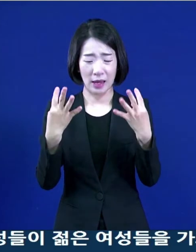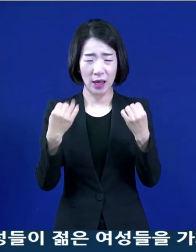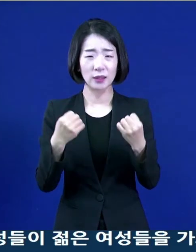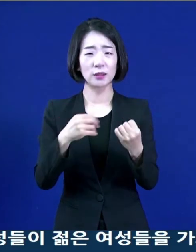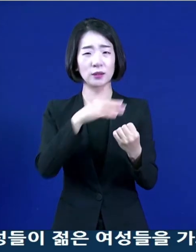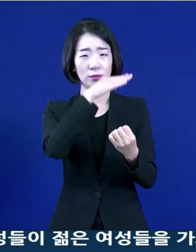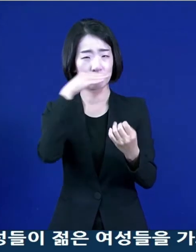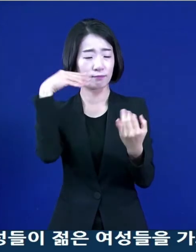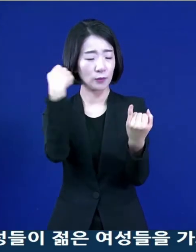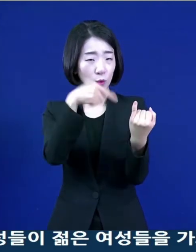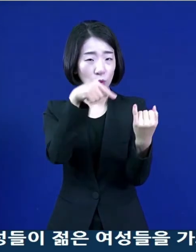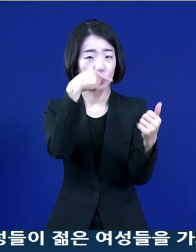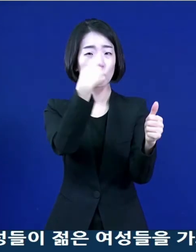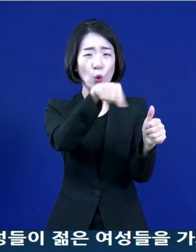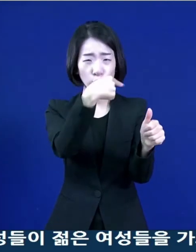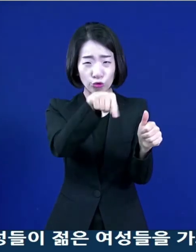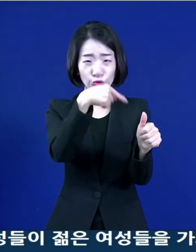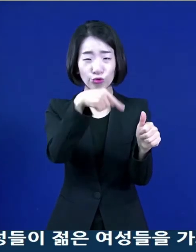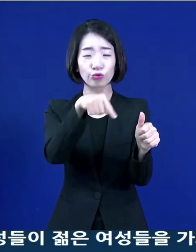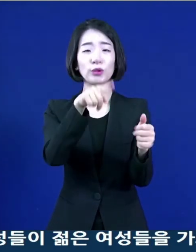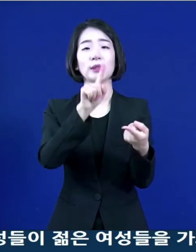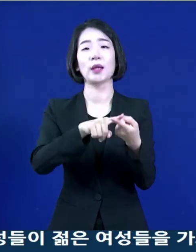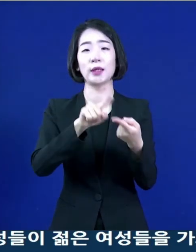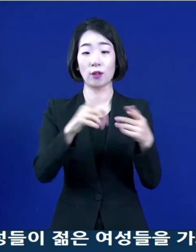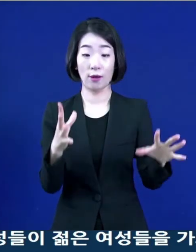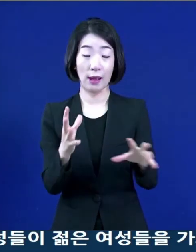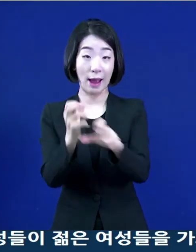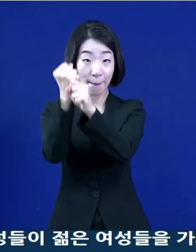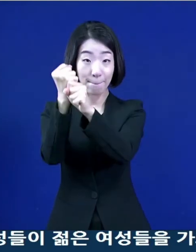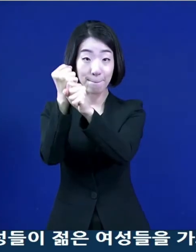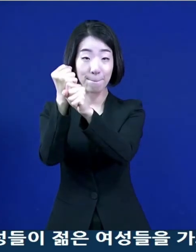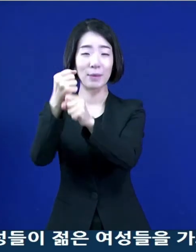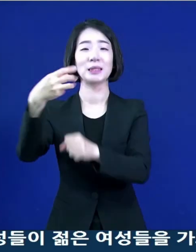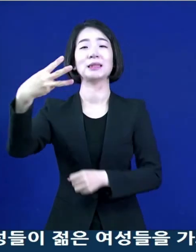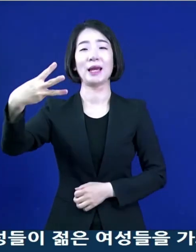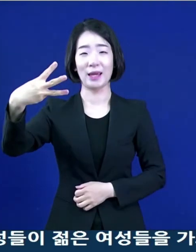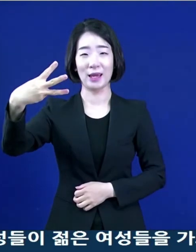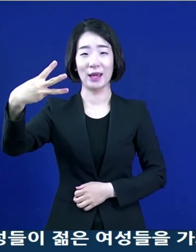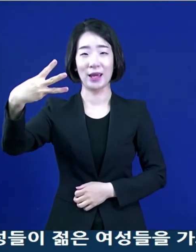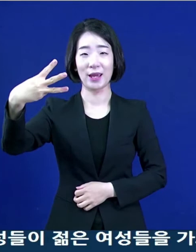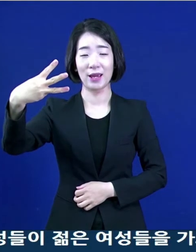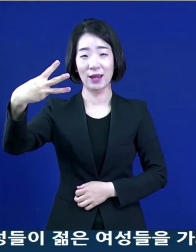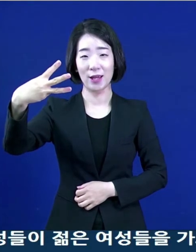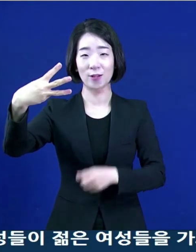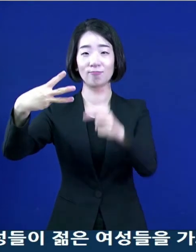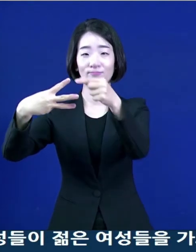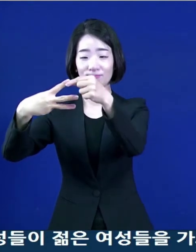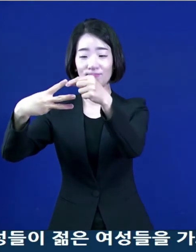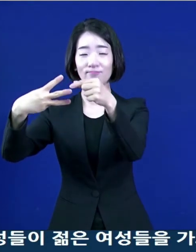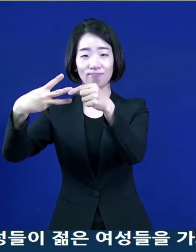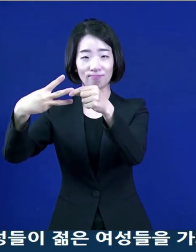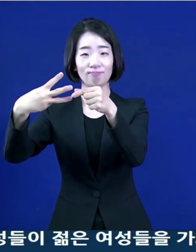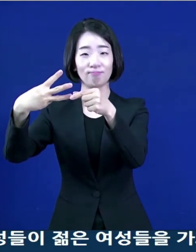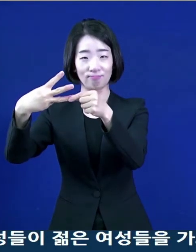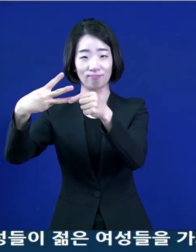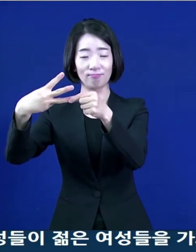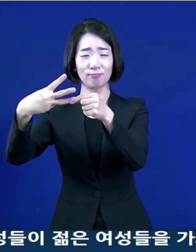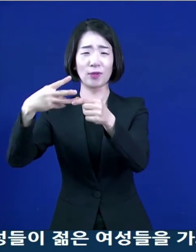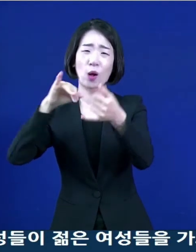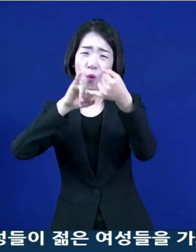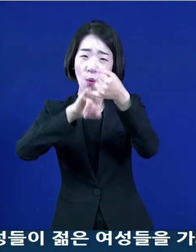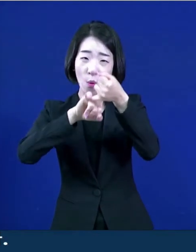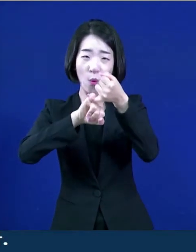교훈들을 세 가지 가장 중요한 내용으로 압축해서 오늘 충현의 어른들에게 이 세 가지만큼은